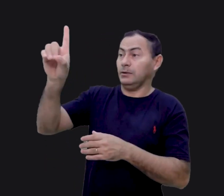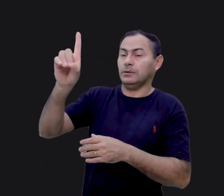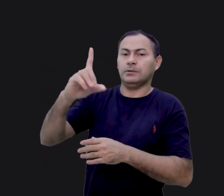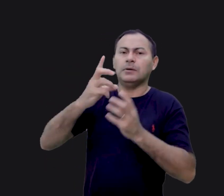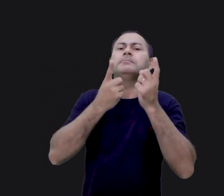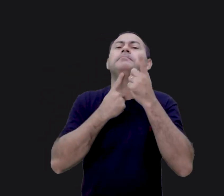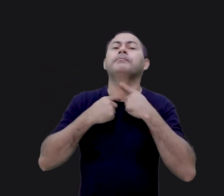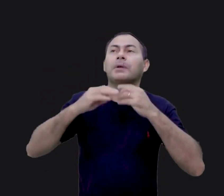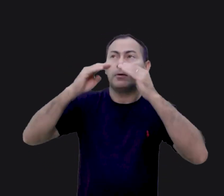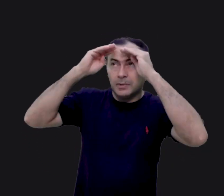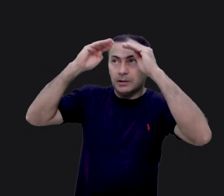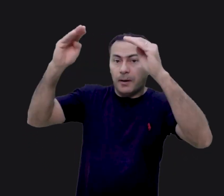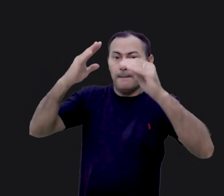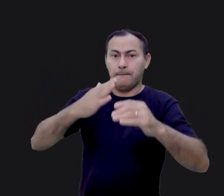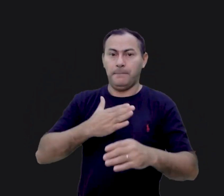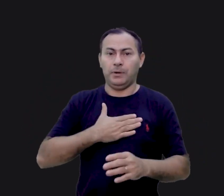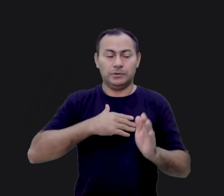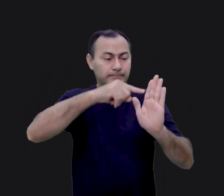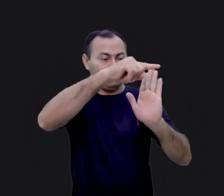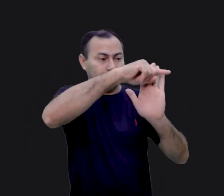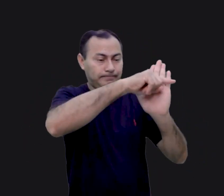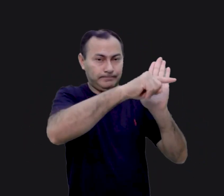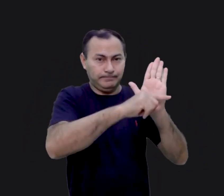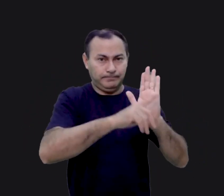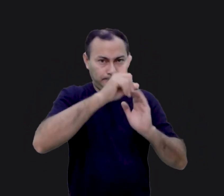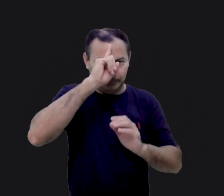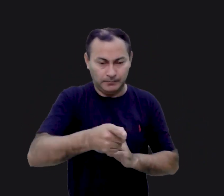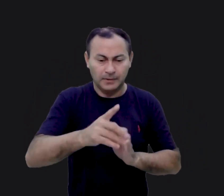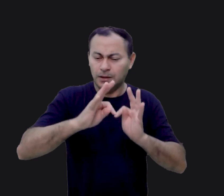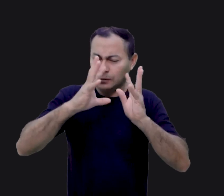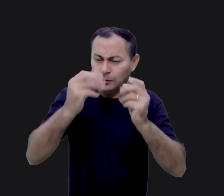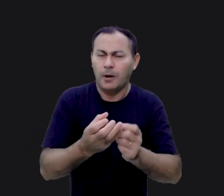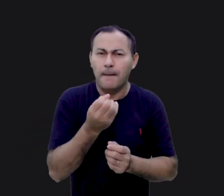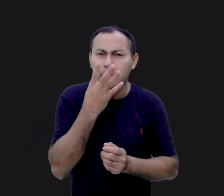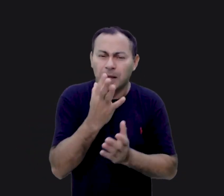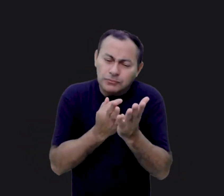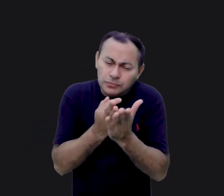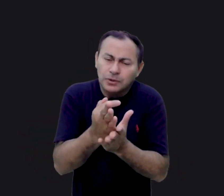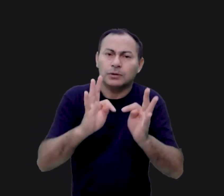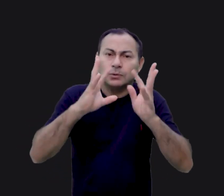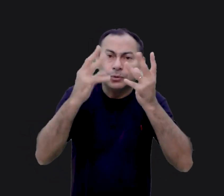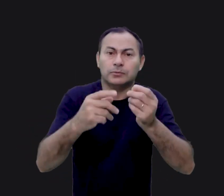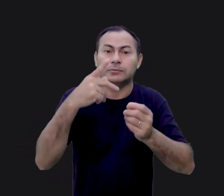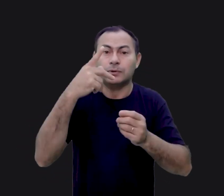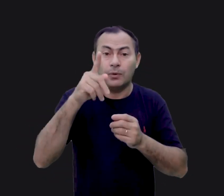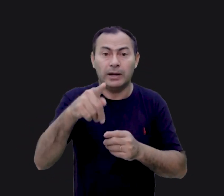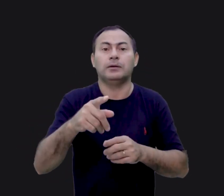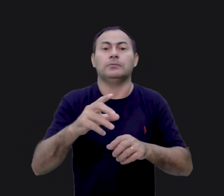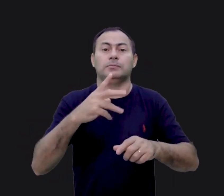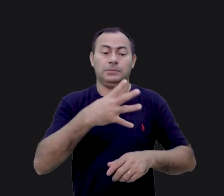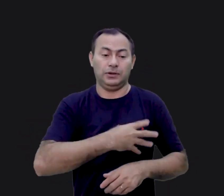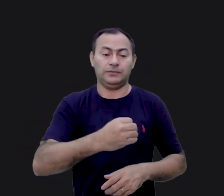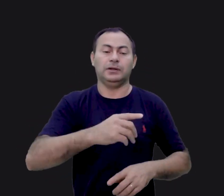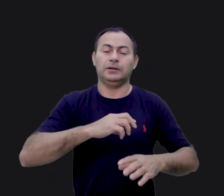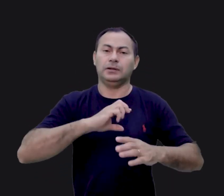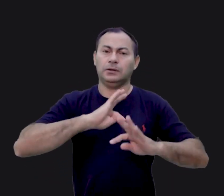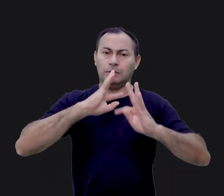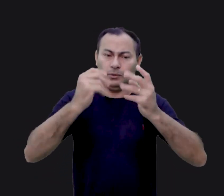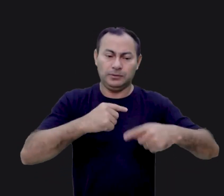que desejem obedecer aos meus mandamentos então Tudo Irá Bem com eles e com seus filhos e todas as